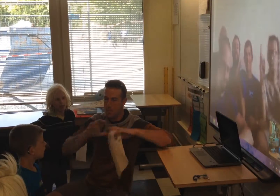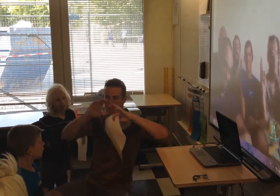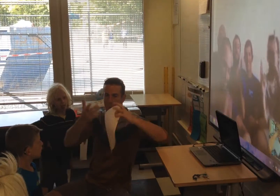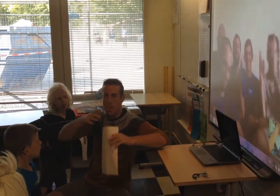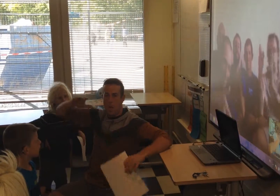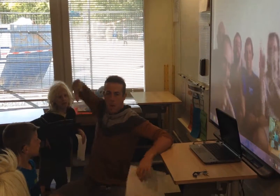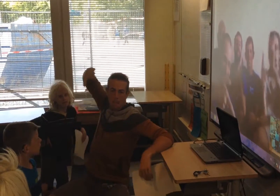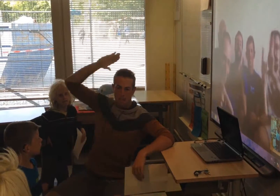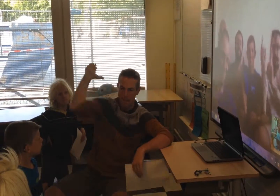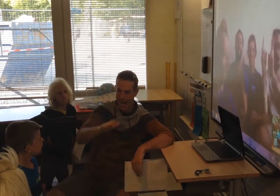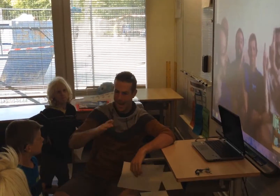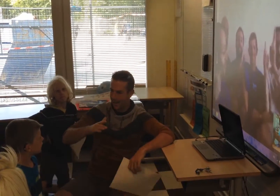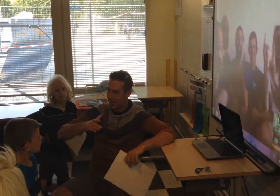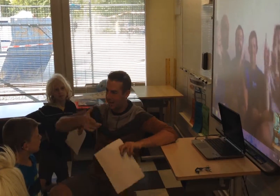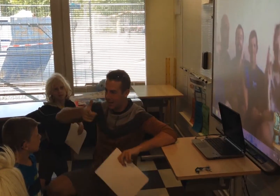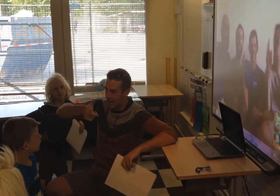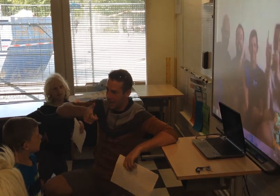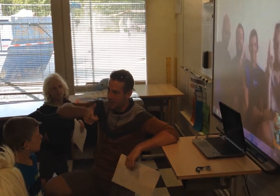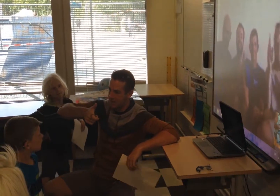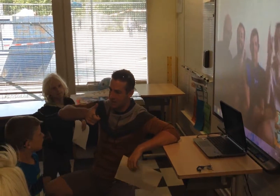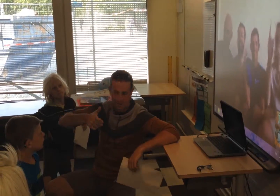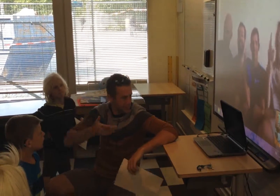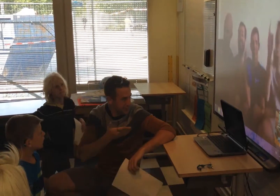temps. Attaque. En